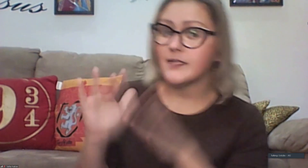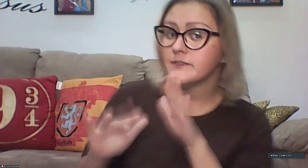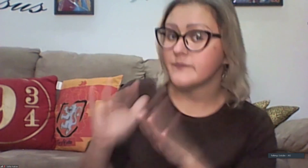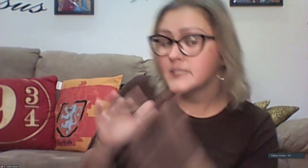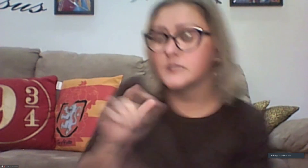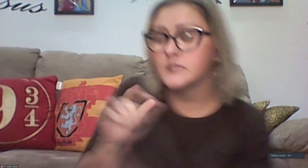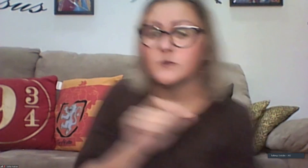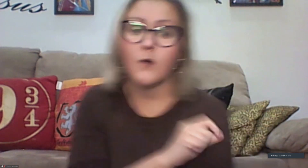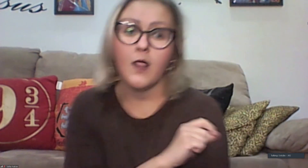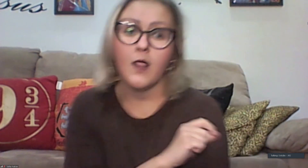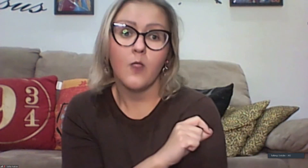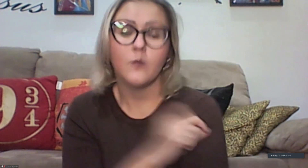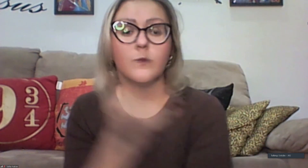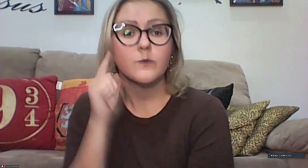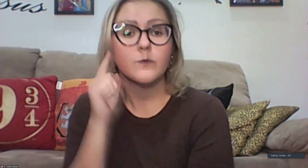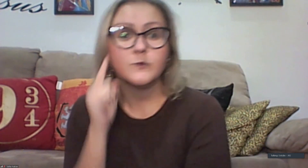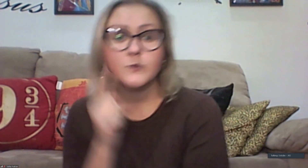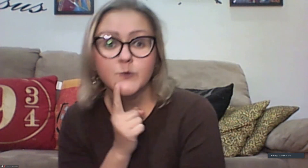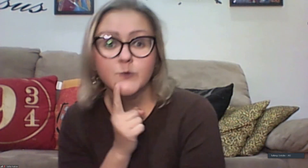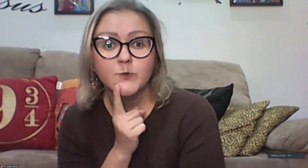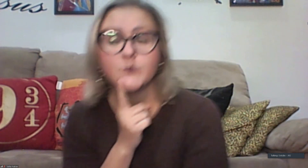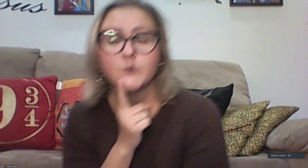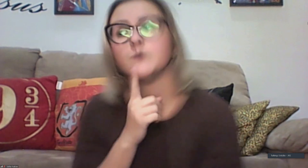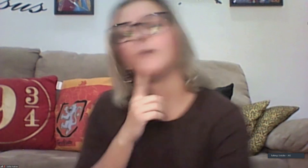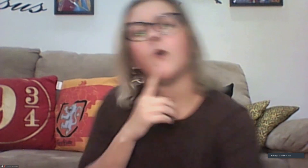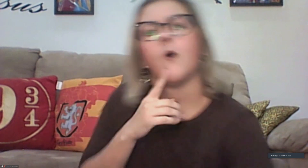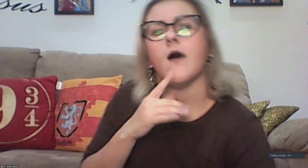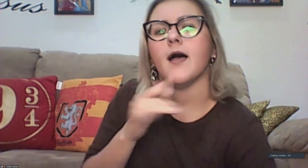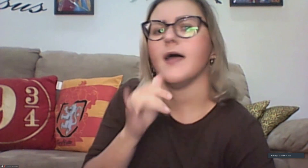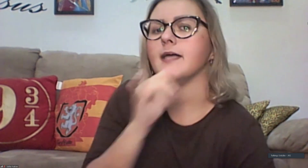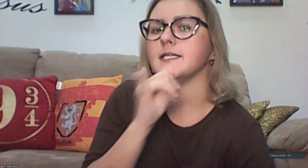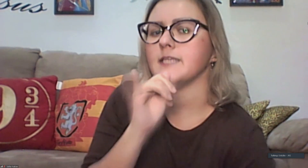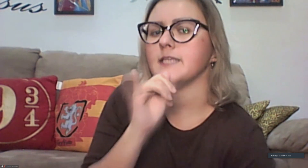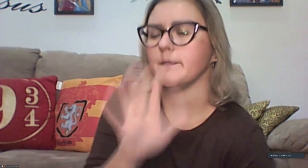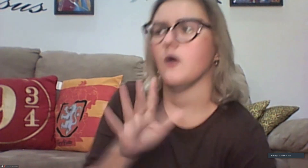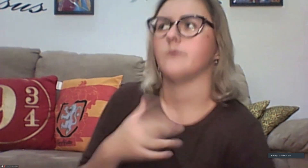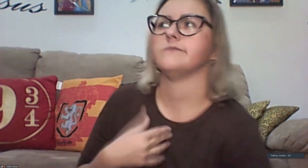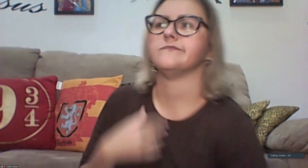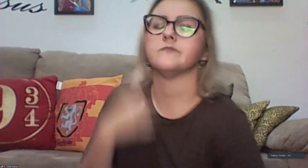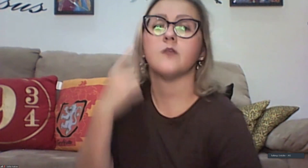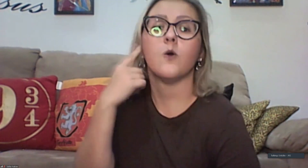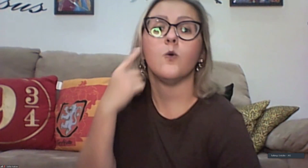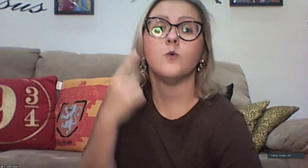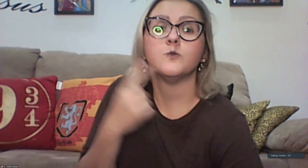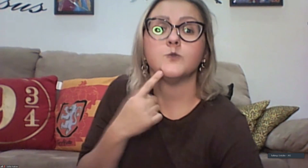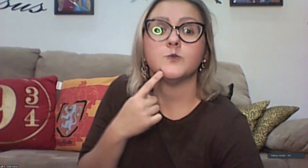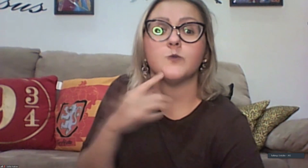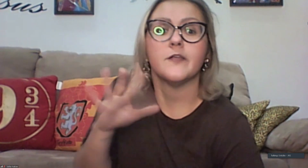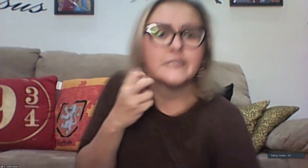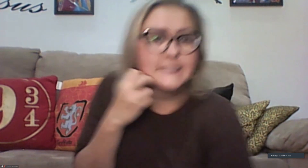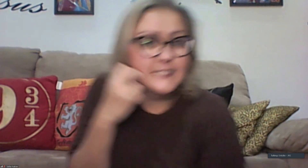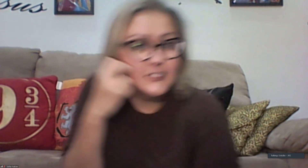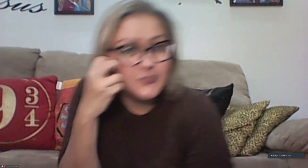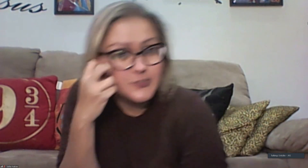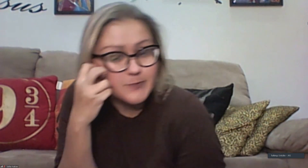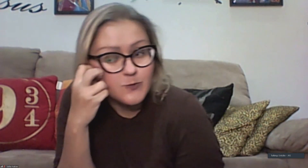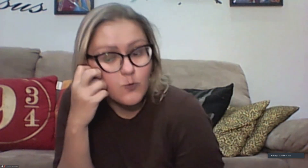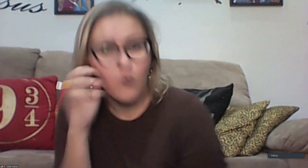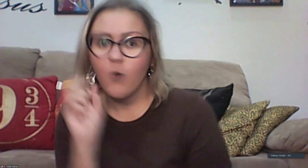O aluno surdo, por exemplo, será que ele é mais tímido? Será que não? Será que ele é mais